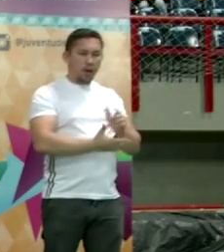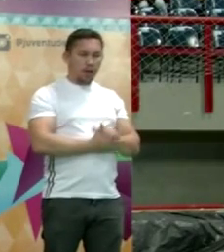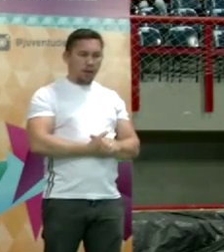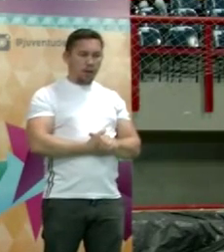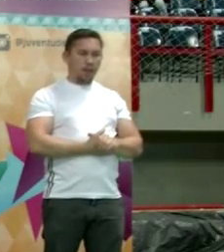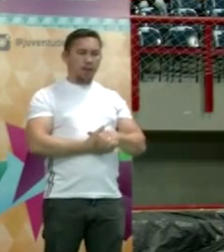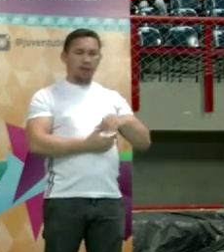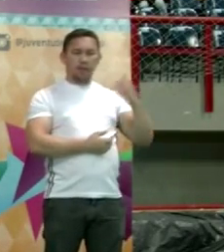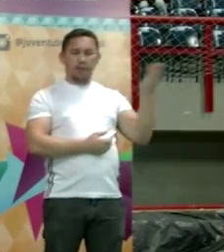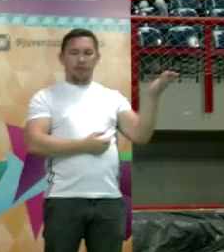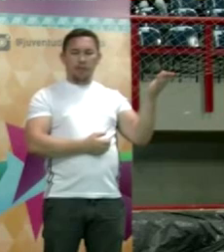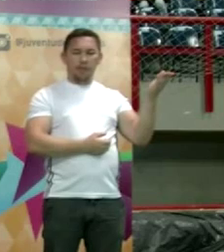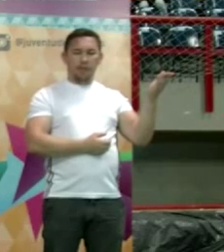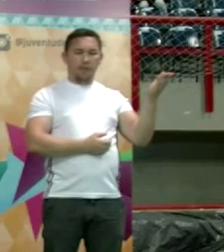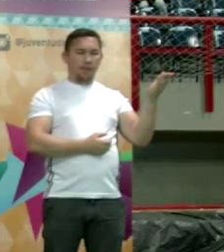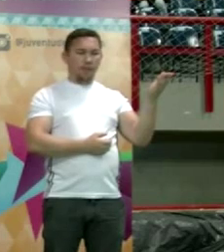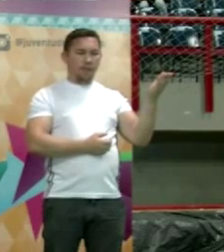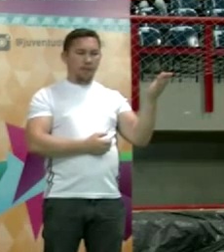inglês.